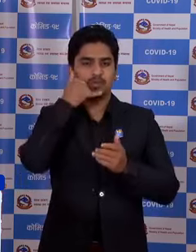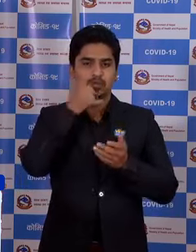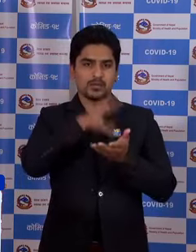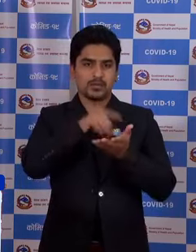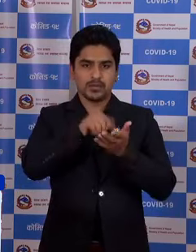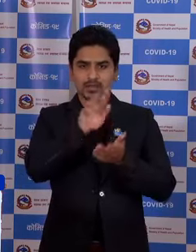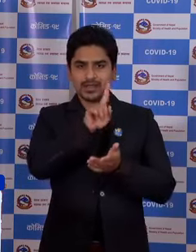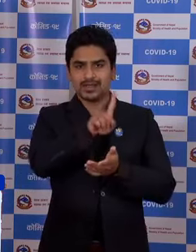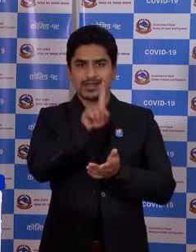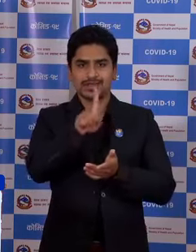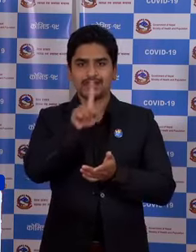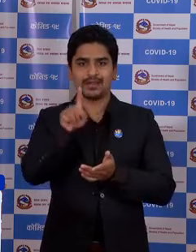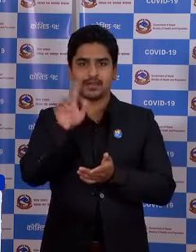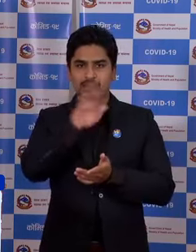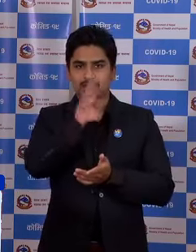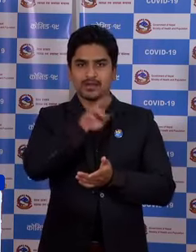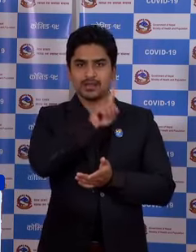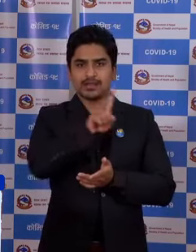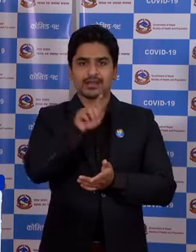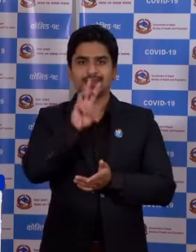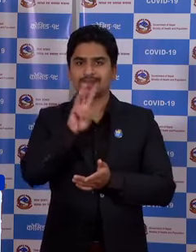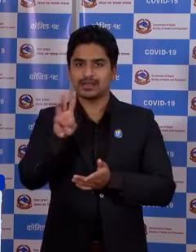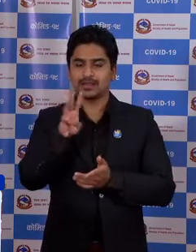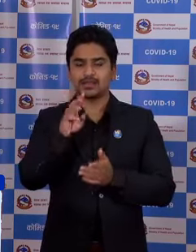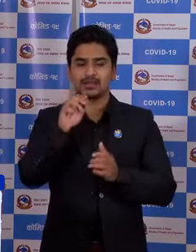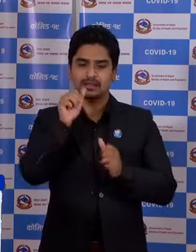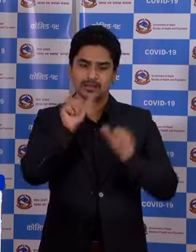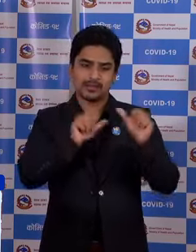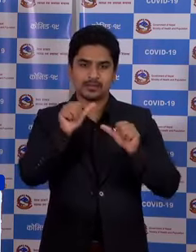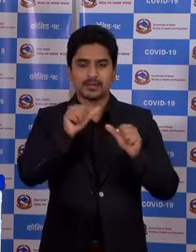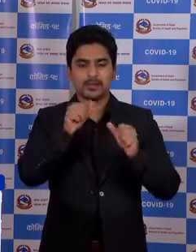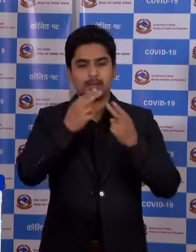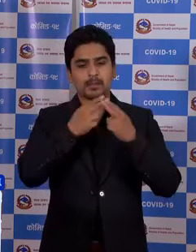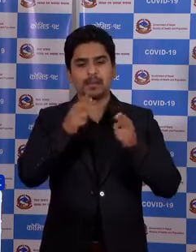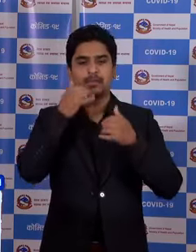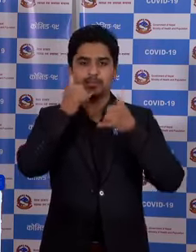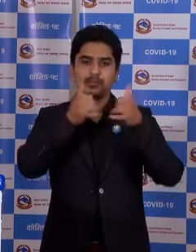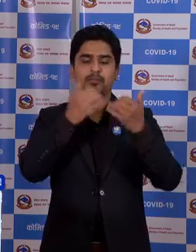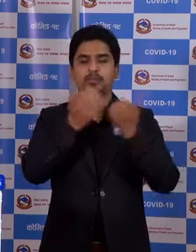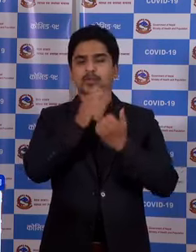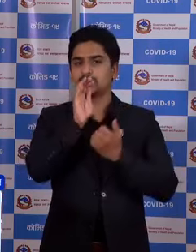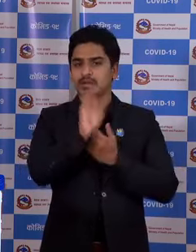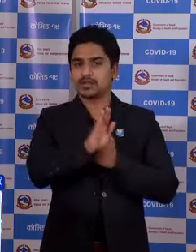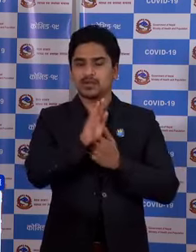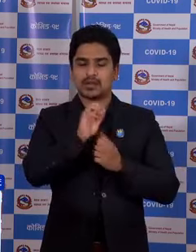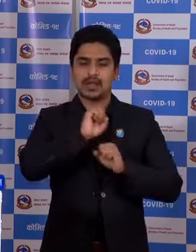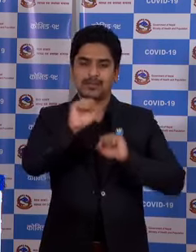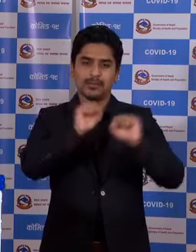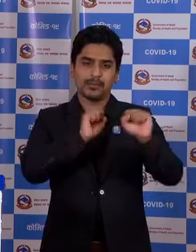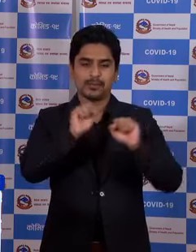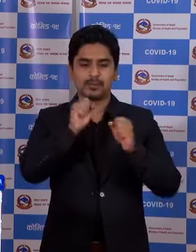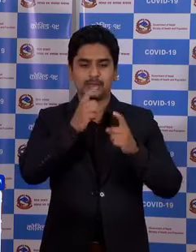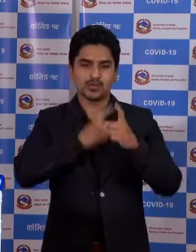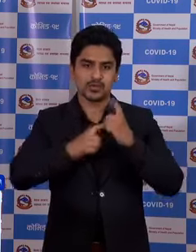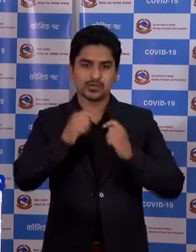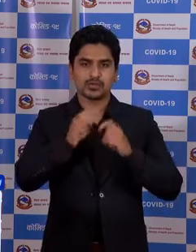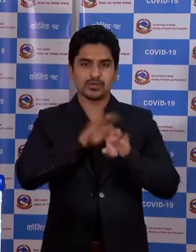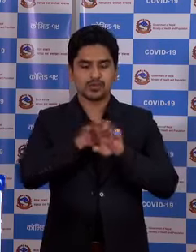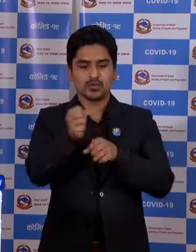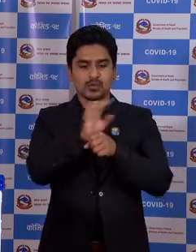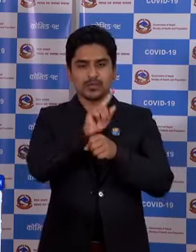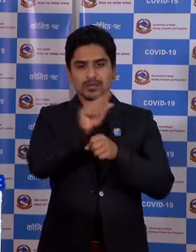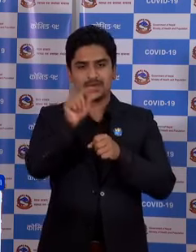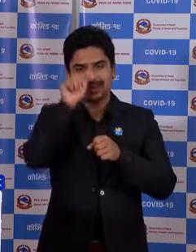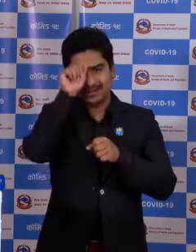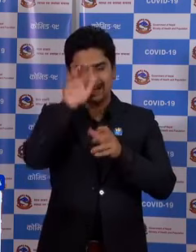सेन्टर 11:15 र 11:33, जसमा यहाँहरूले निशुल्क रूपमा डायल गरेर आफ्ना जिज्ञासाहरू, कोभिड